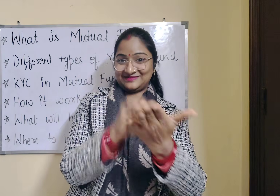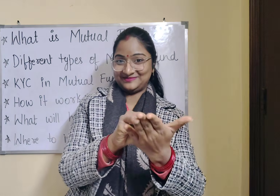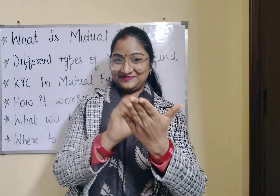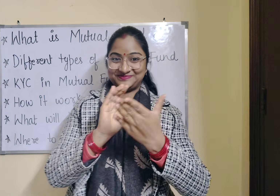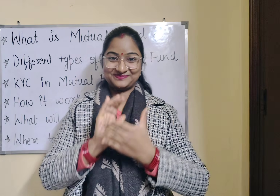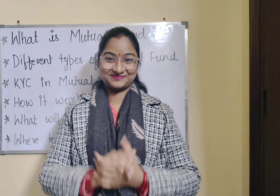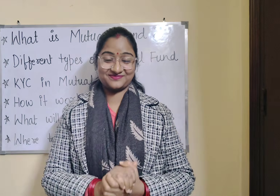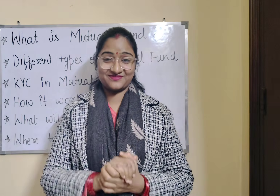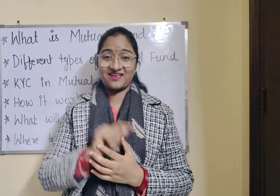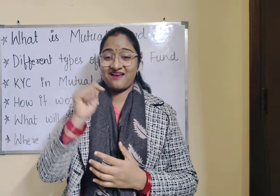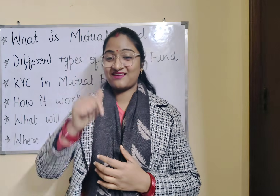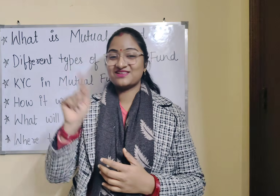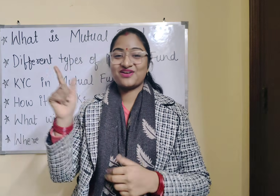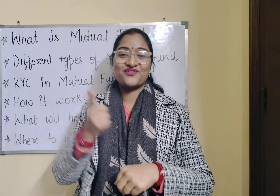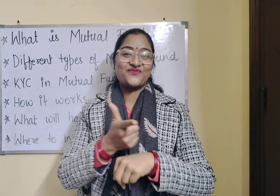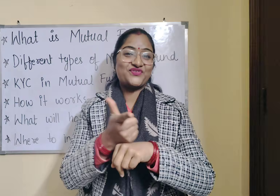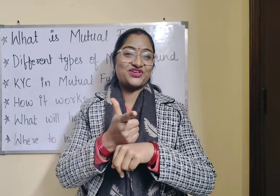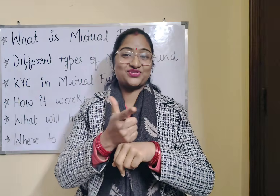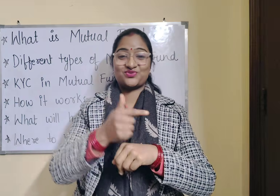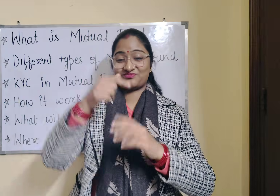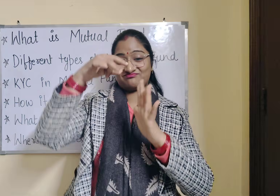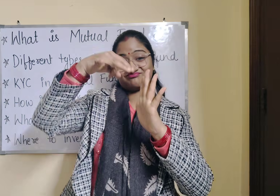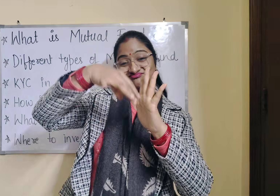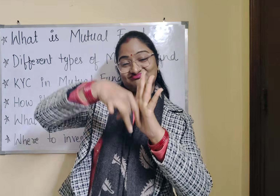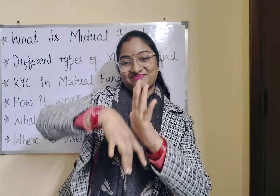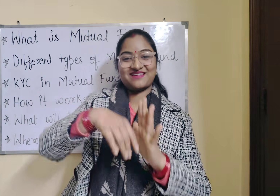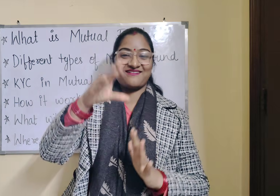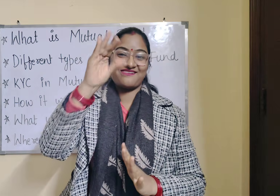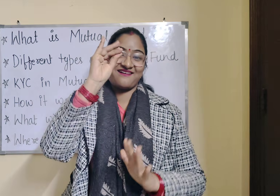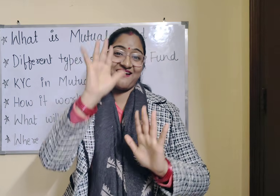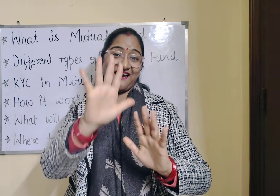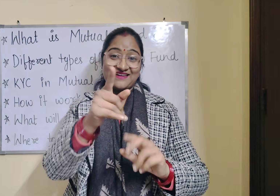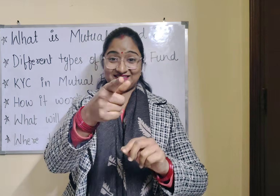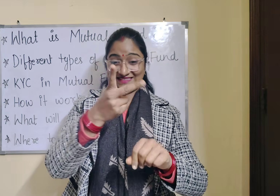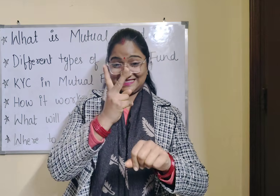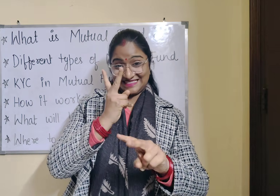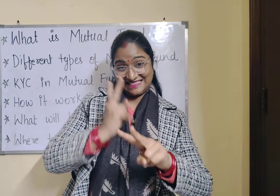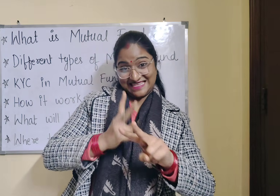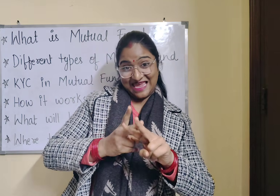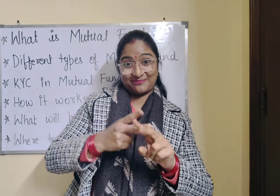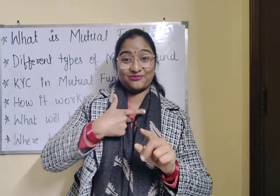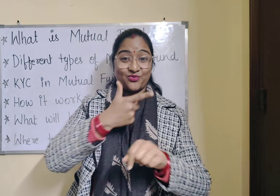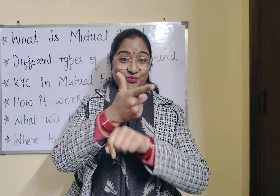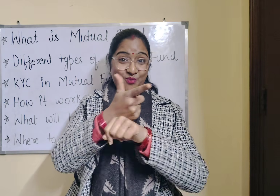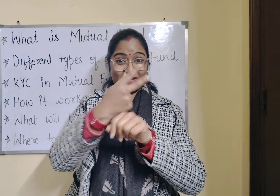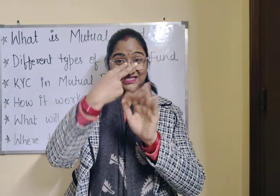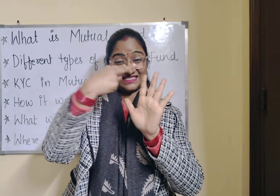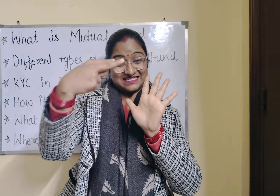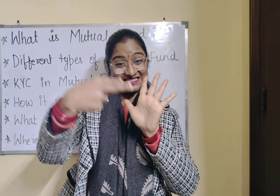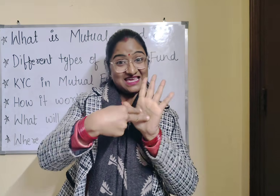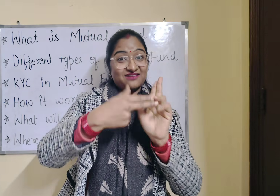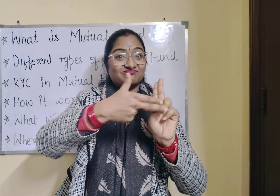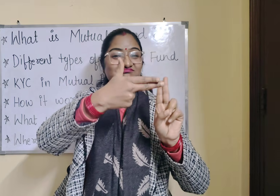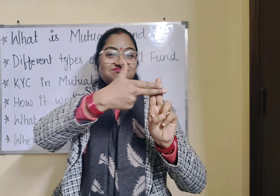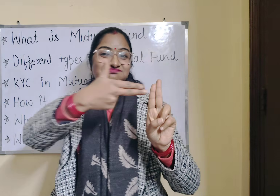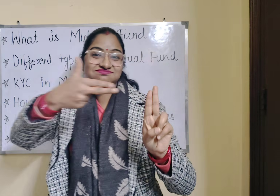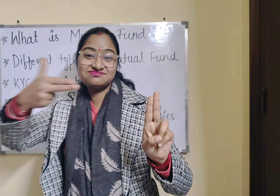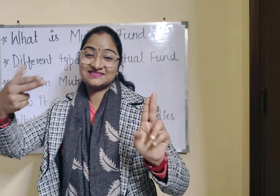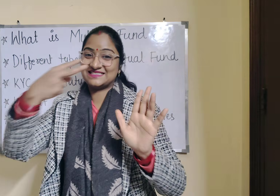है, बट किधर हम इन्वेस्ट कर सकते हैं। तो मेरी इस वीडियो को डिटेल से समझने के लिए मेरे साथ बने रहिएगा, मेरी इस